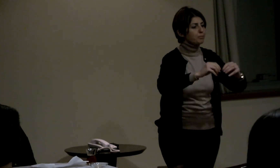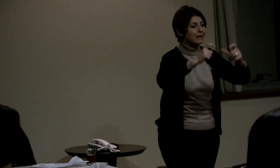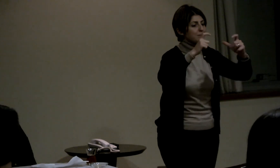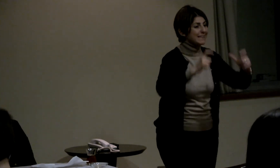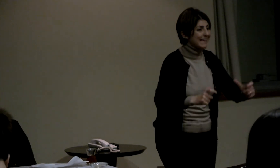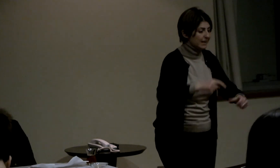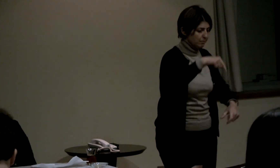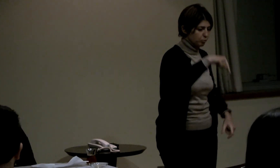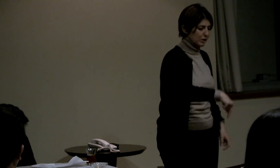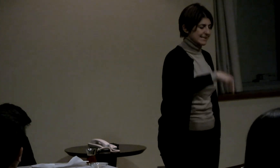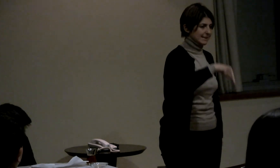Toplanma yeri burası.